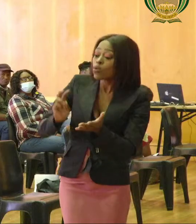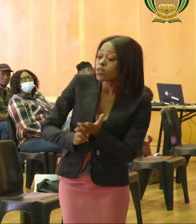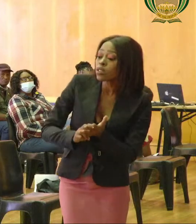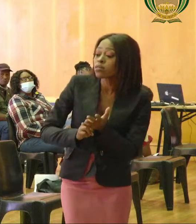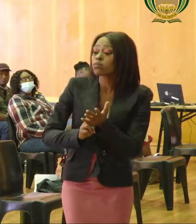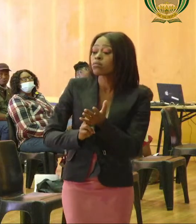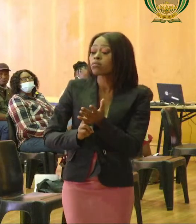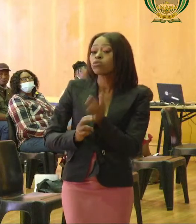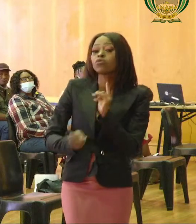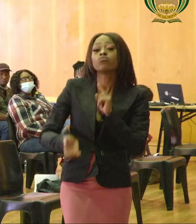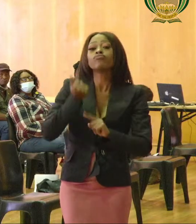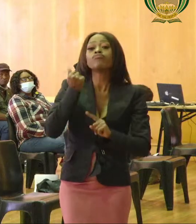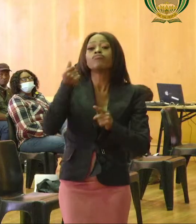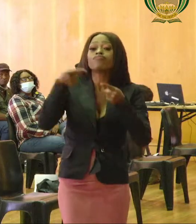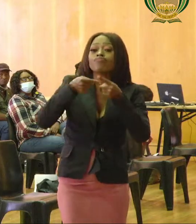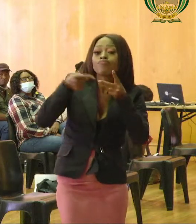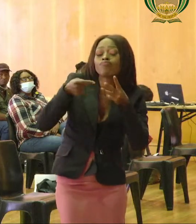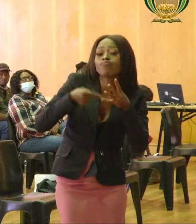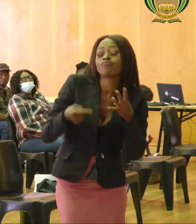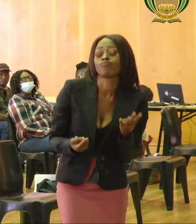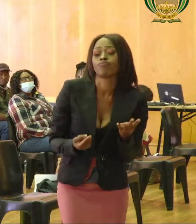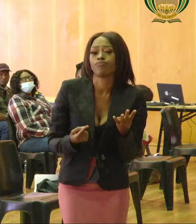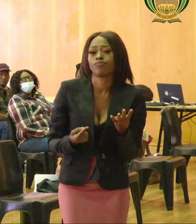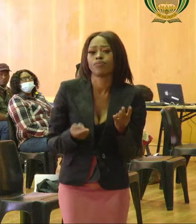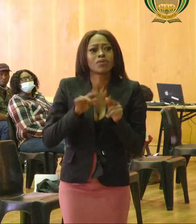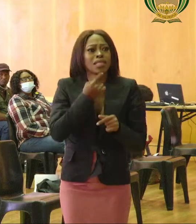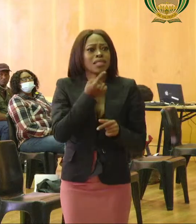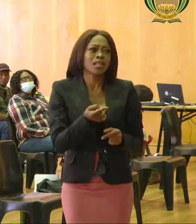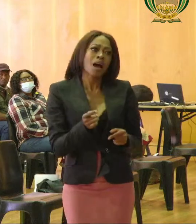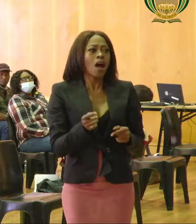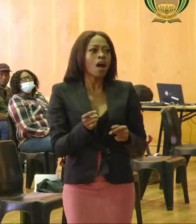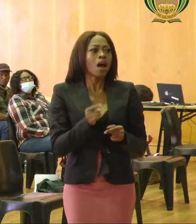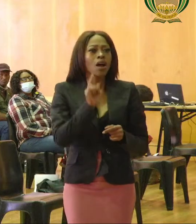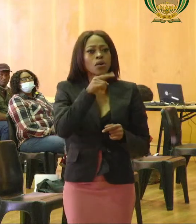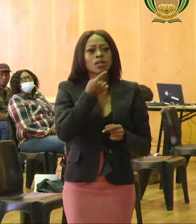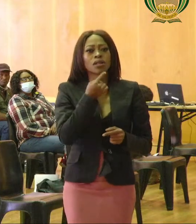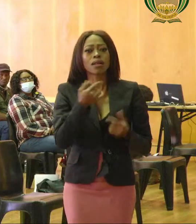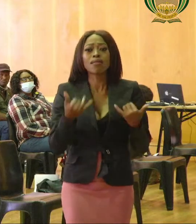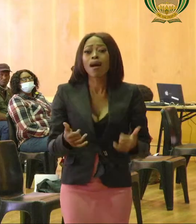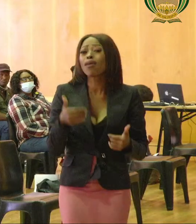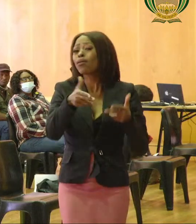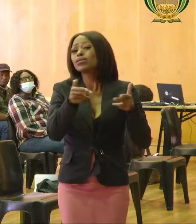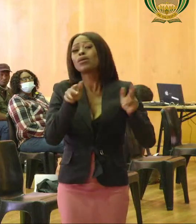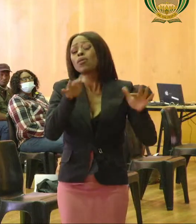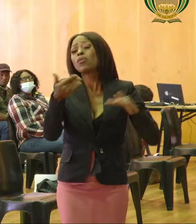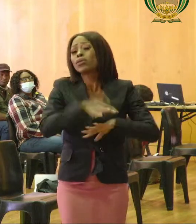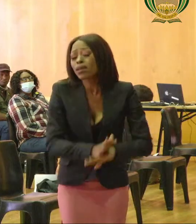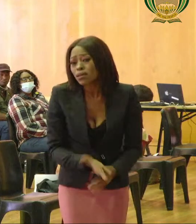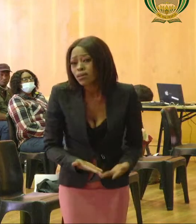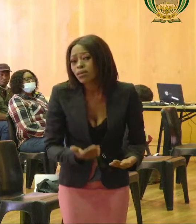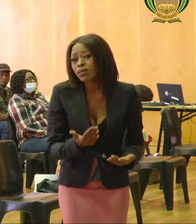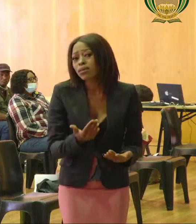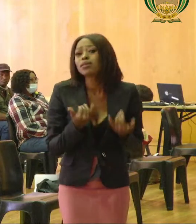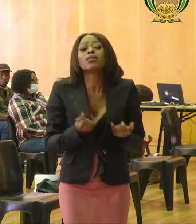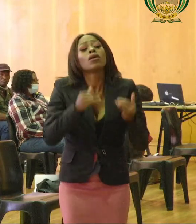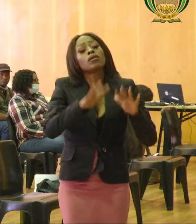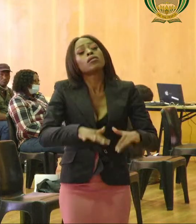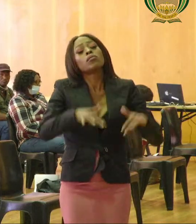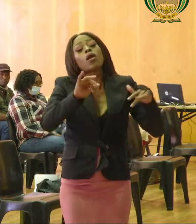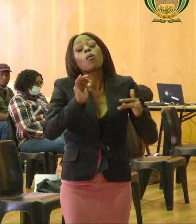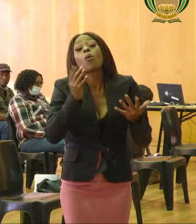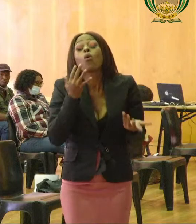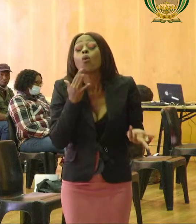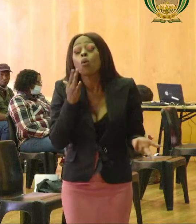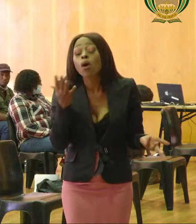moordenaars is. Als nog eens een dag in, als nog eens ingezien, dan schieten de mensen dood. Wie is hier die parlement om vandaag te komen